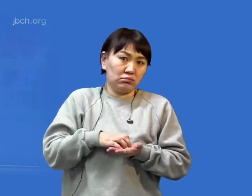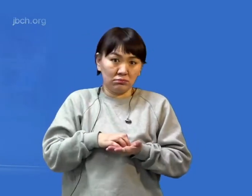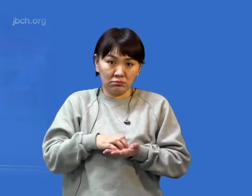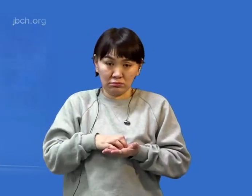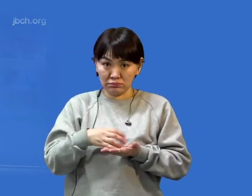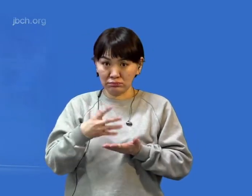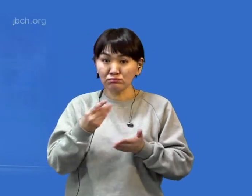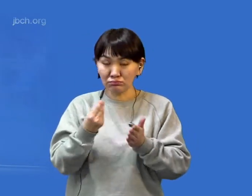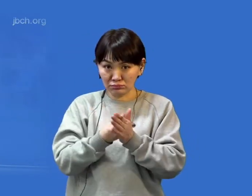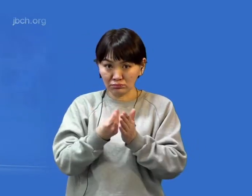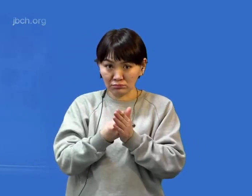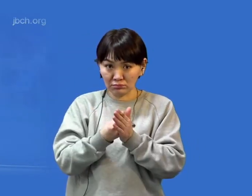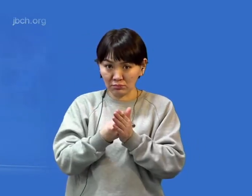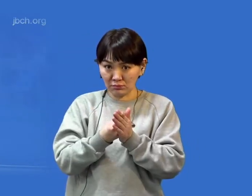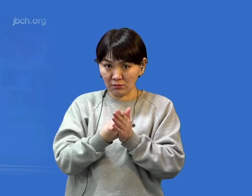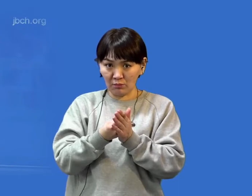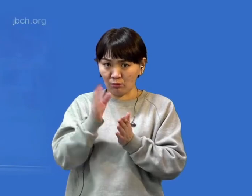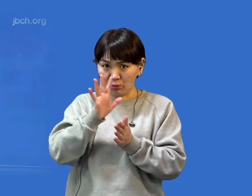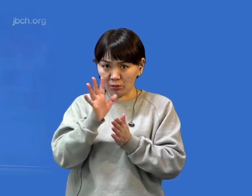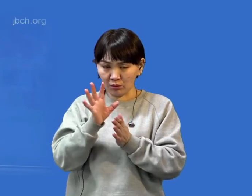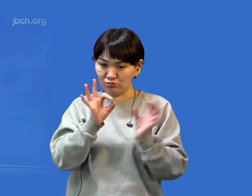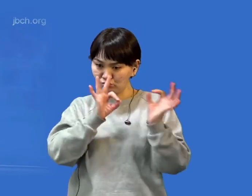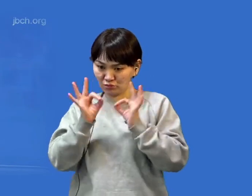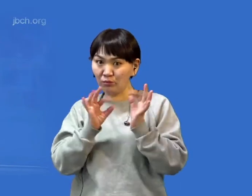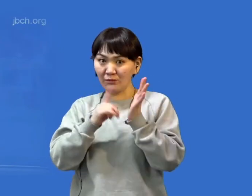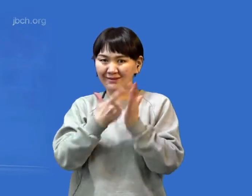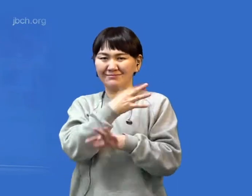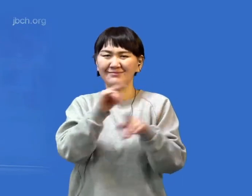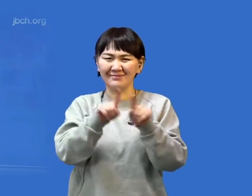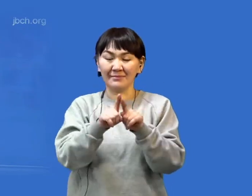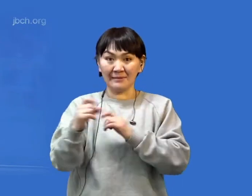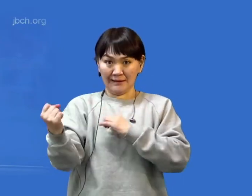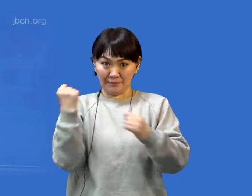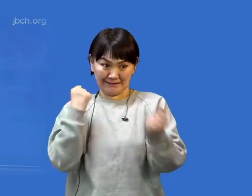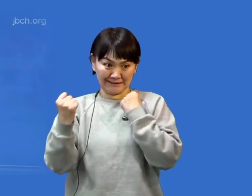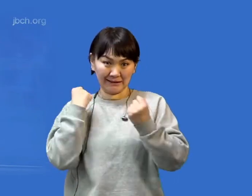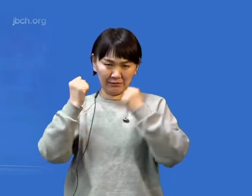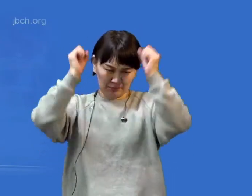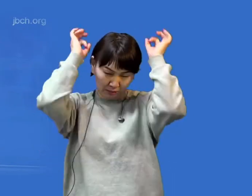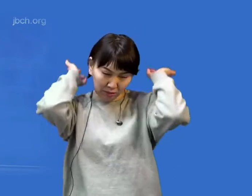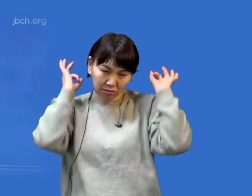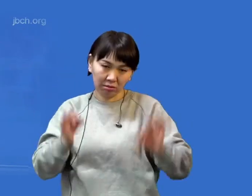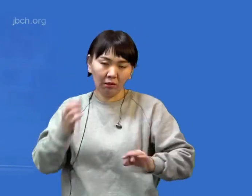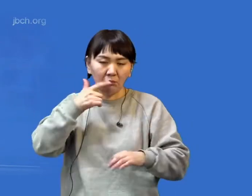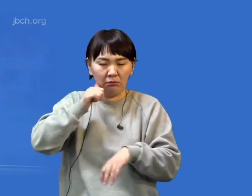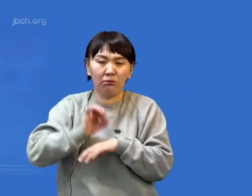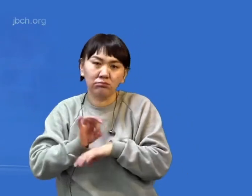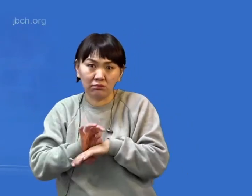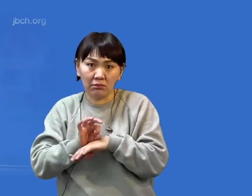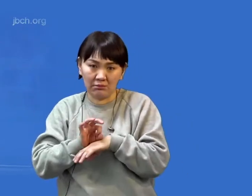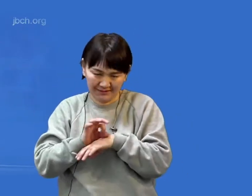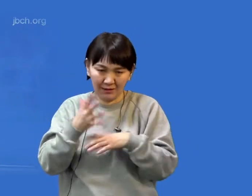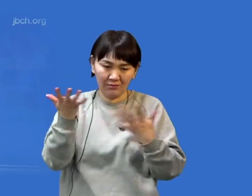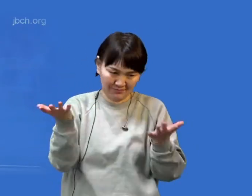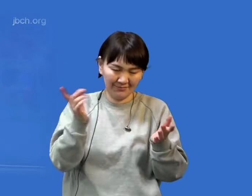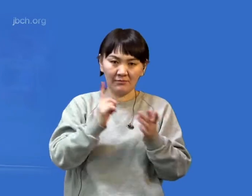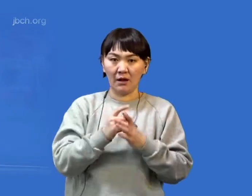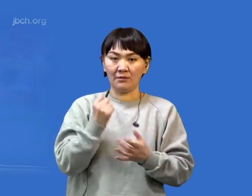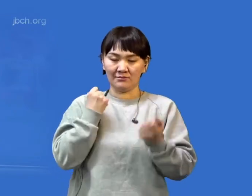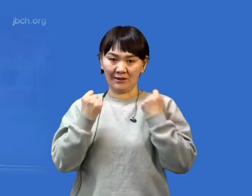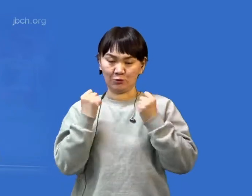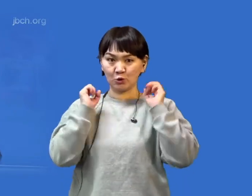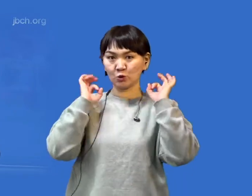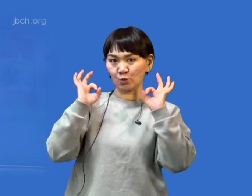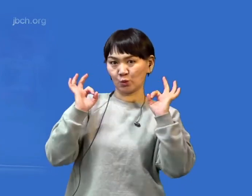хөдөлгөөн хэтрүүлээд хийчих юм бол бас эрүүл мэндэд халгаатай. А хийхгүй болохоор бас эрүүл мэндэд муу байдаг үү дээ.